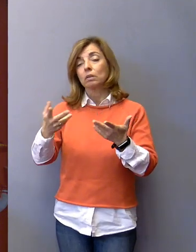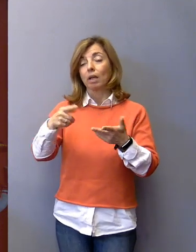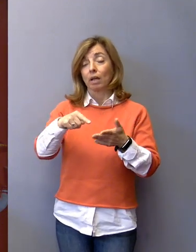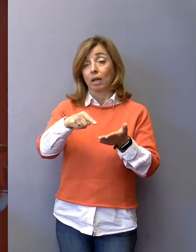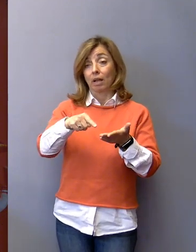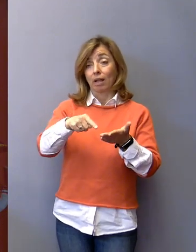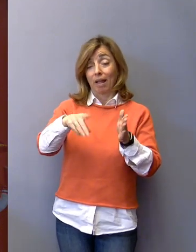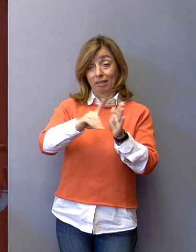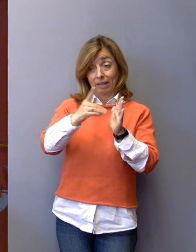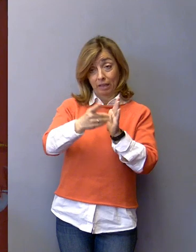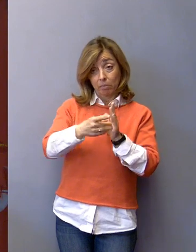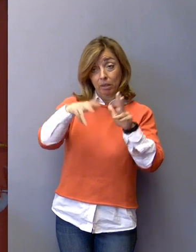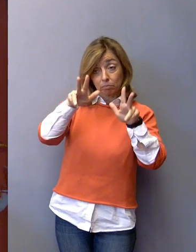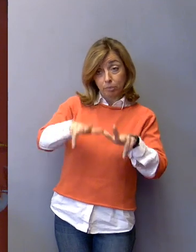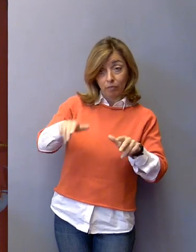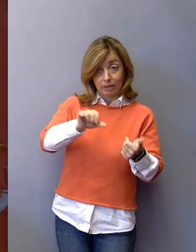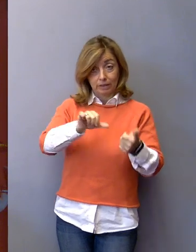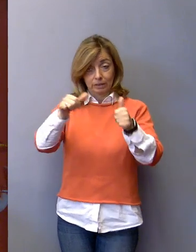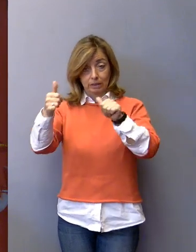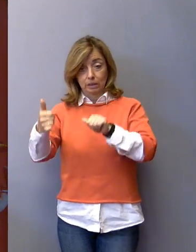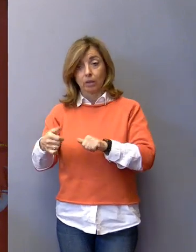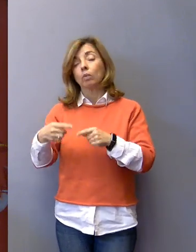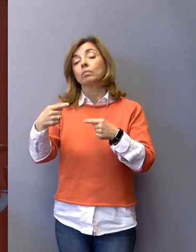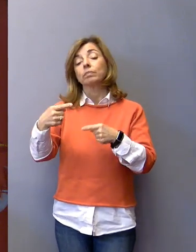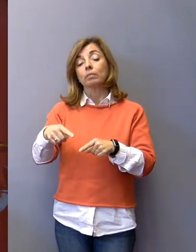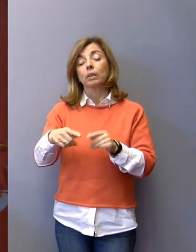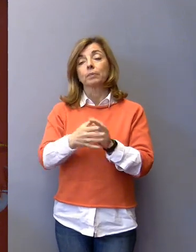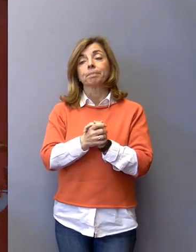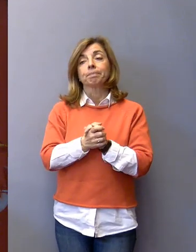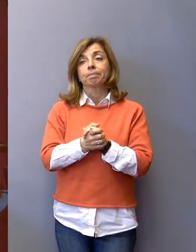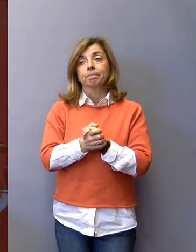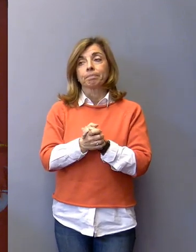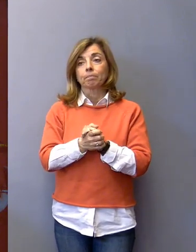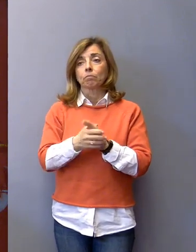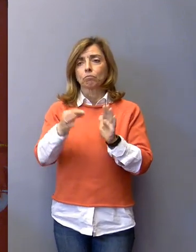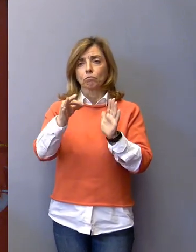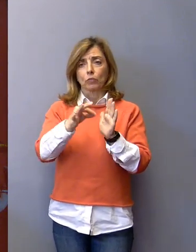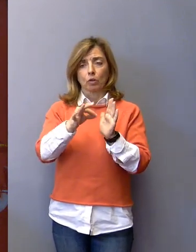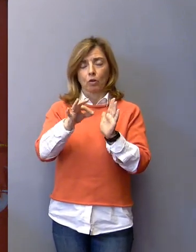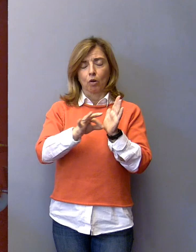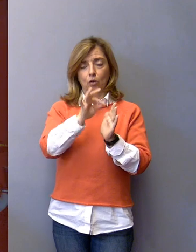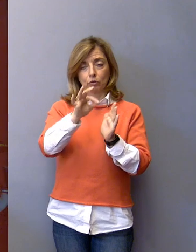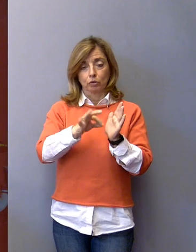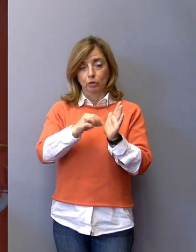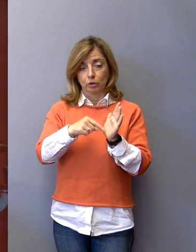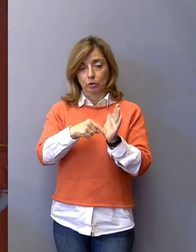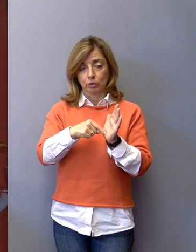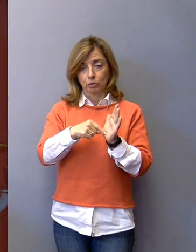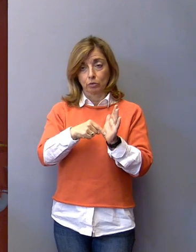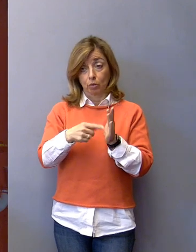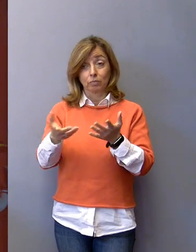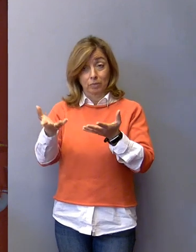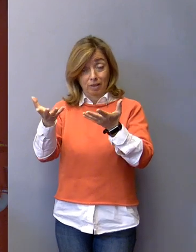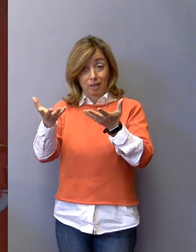questa questa delibera perché su questo punto e con l'ordine del giorno Diciamo che viene che viene accolto